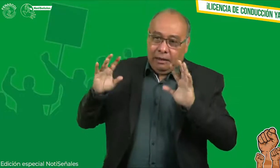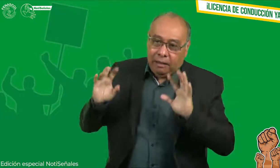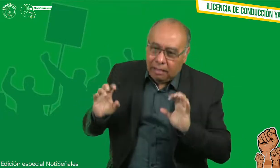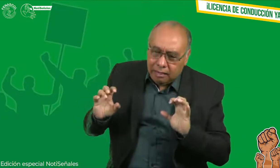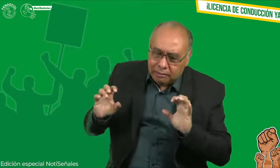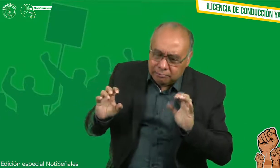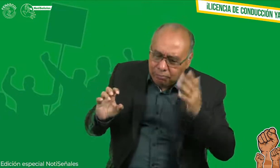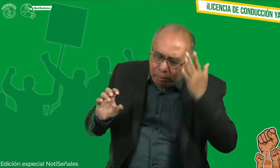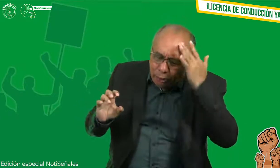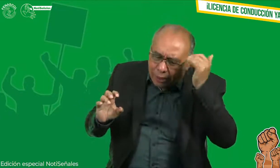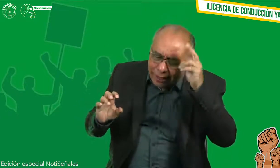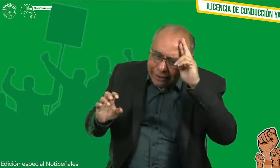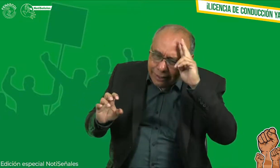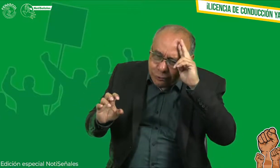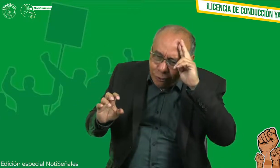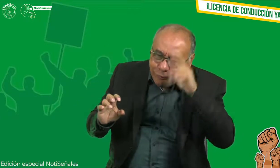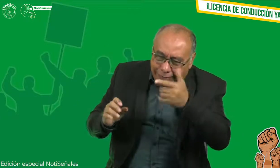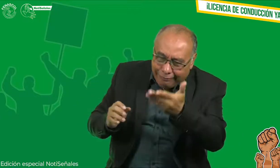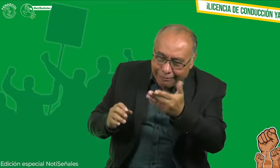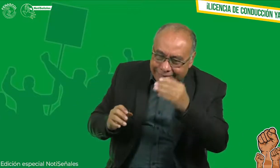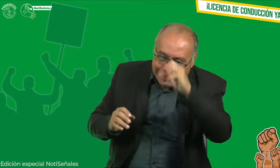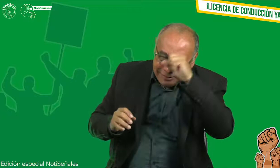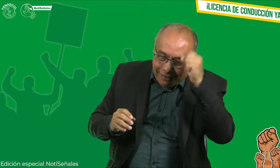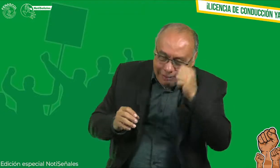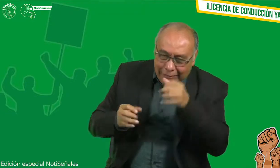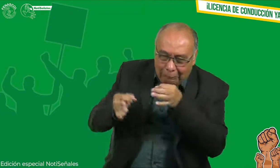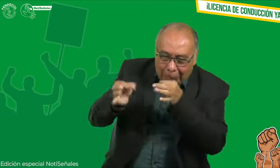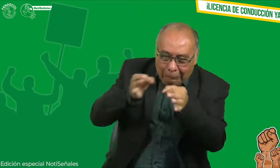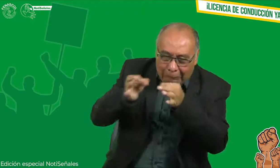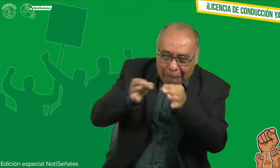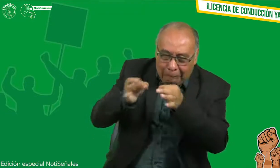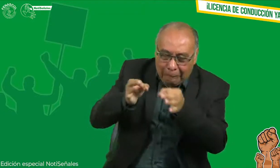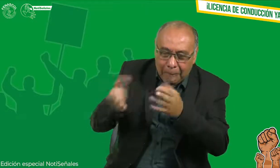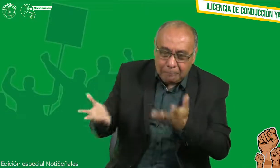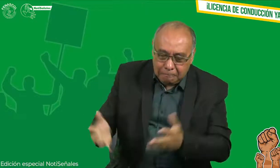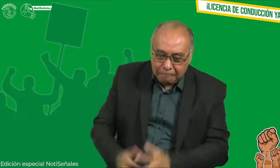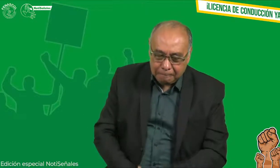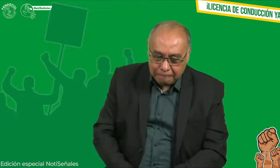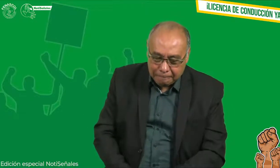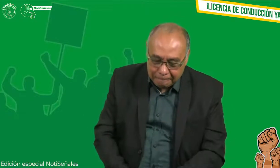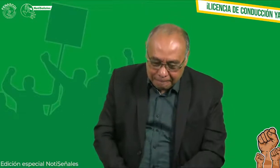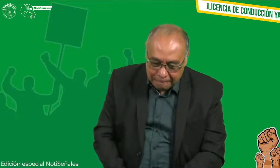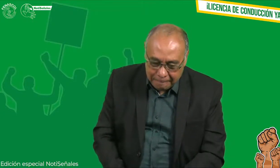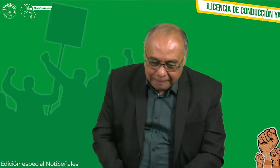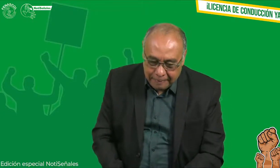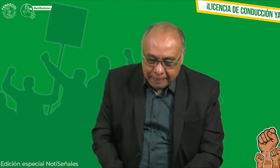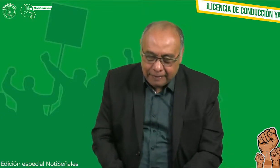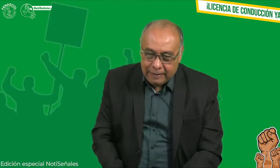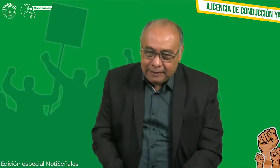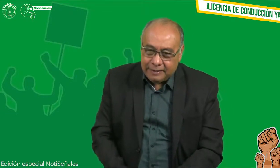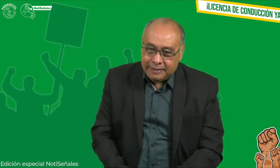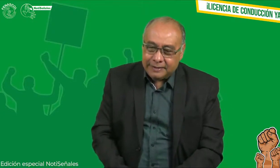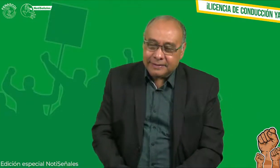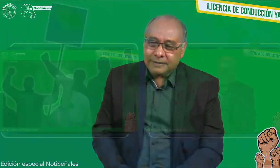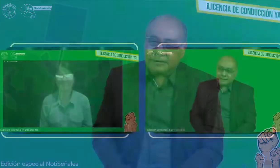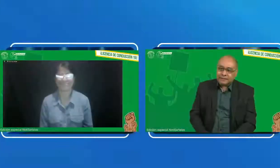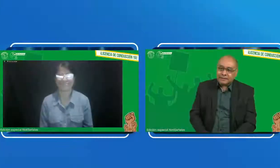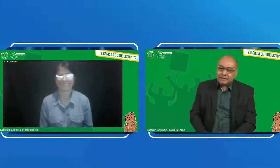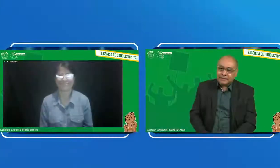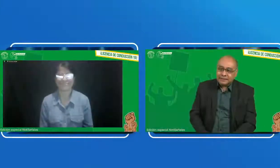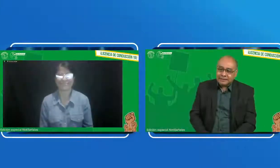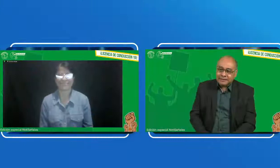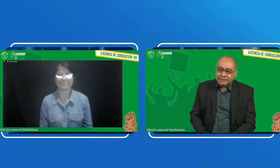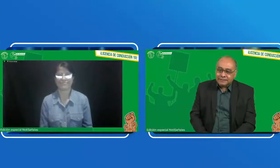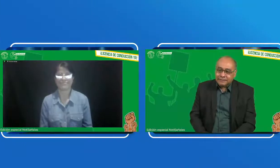que quizás no nos deja tan contentos y que quiero que Sandra nos comente la razón de por qué ese sentimiento.